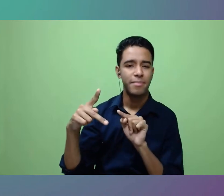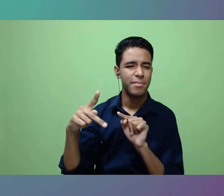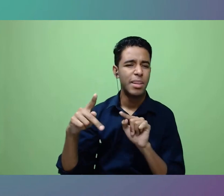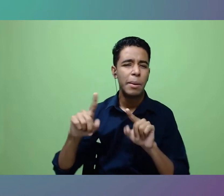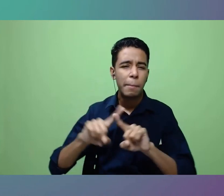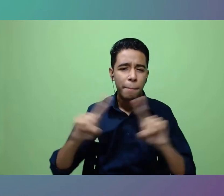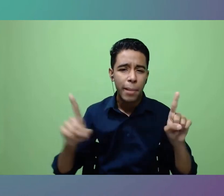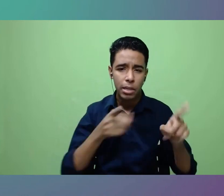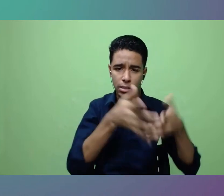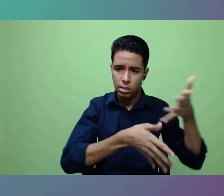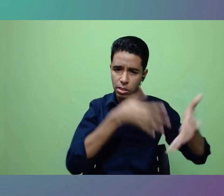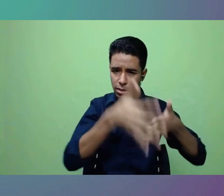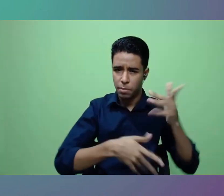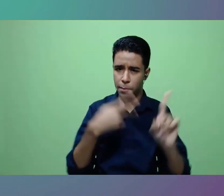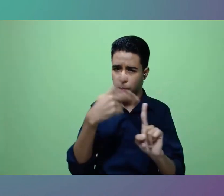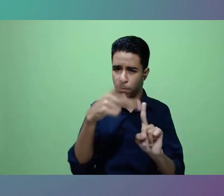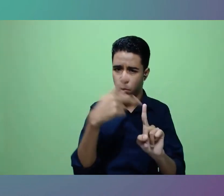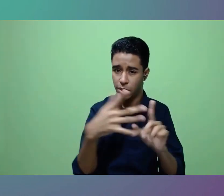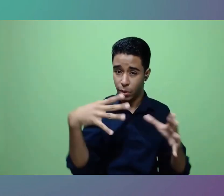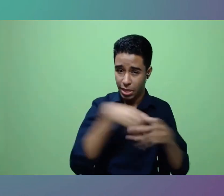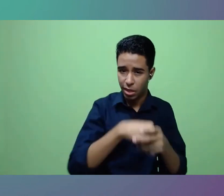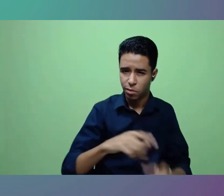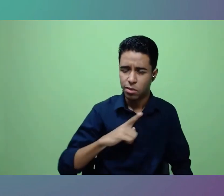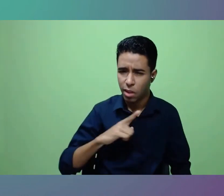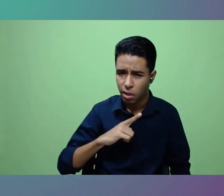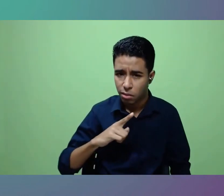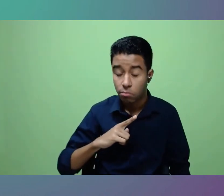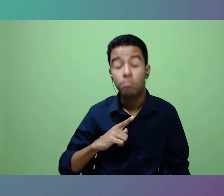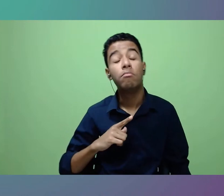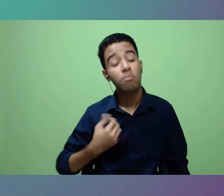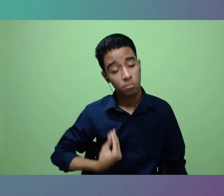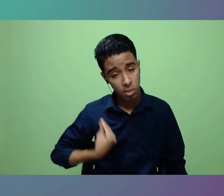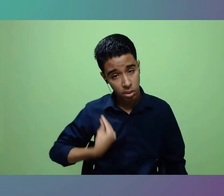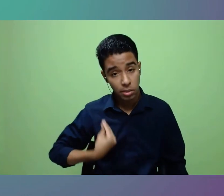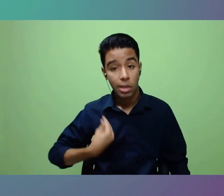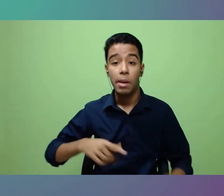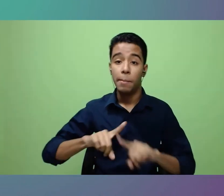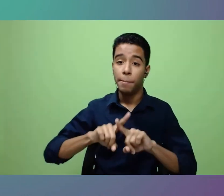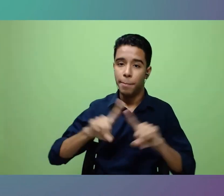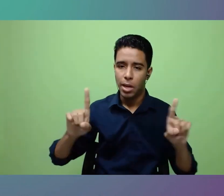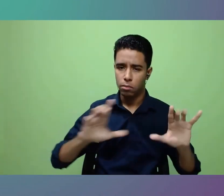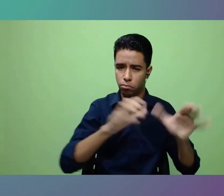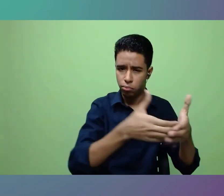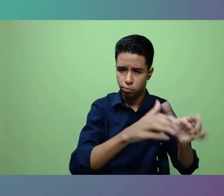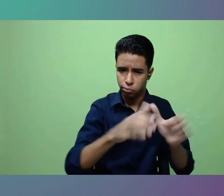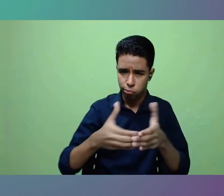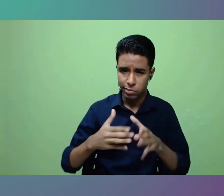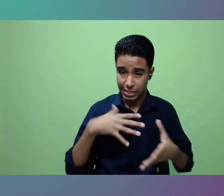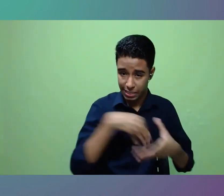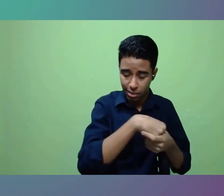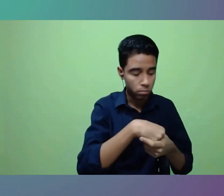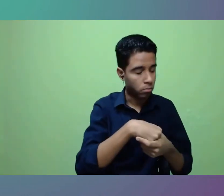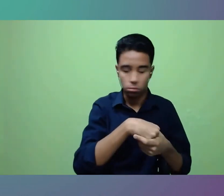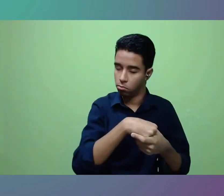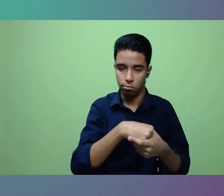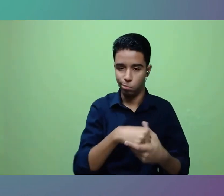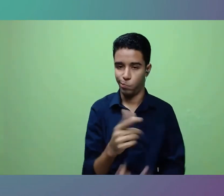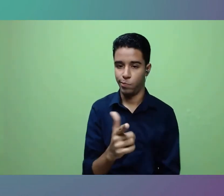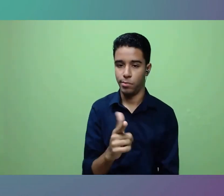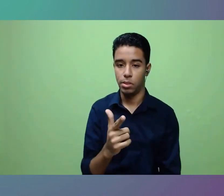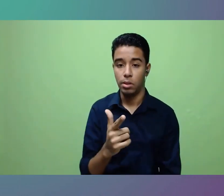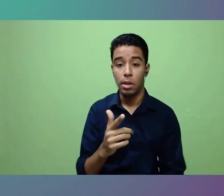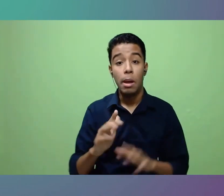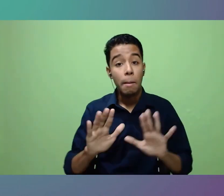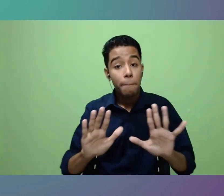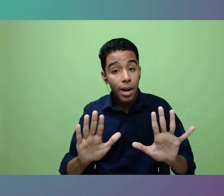Existe? Existe. Tem categoria? Não, não tem categoria. Mas nesse contexto, a preposição significa